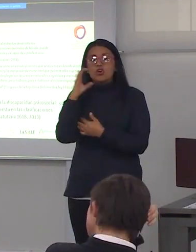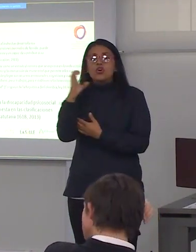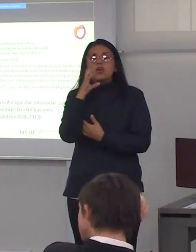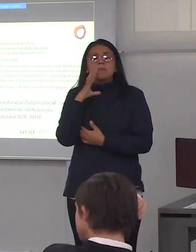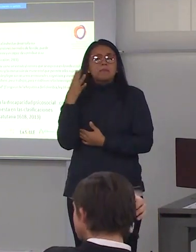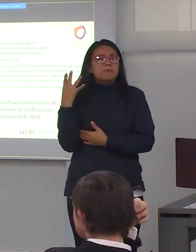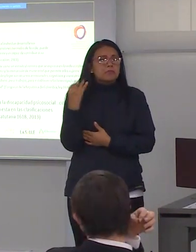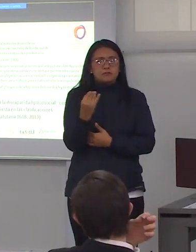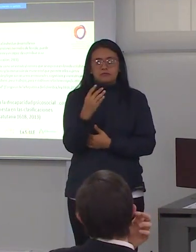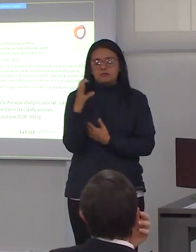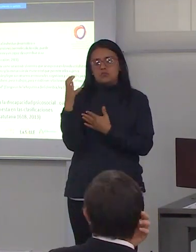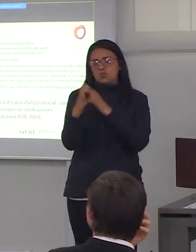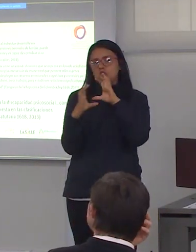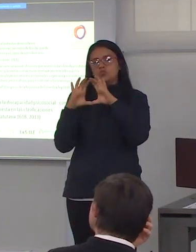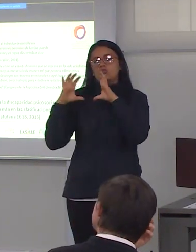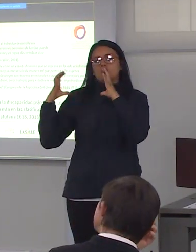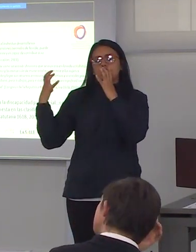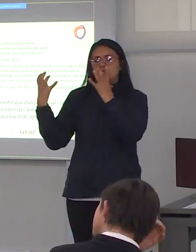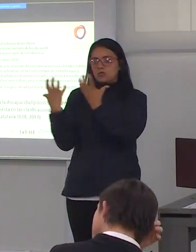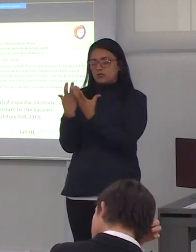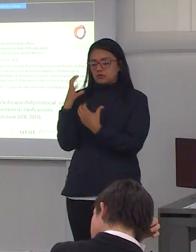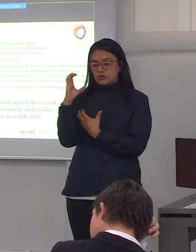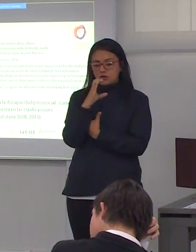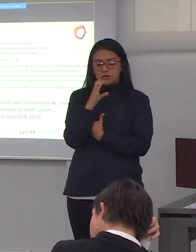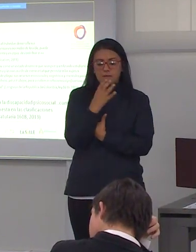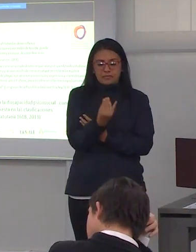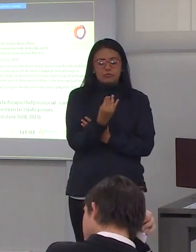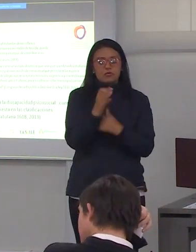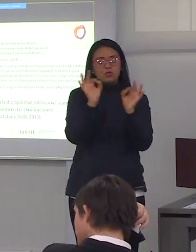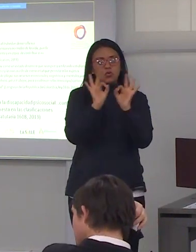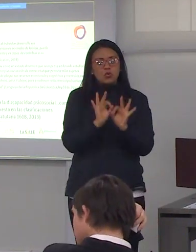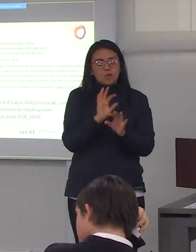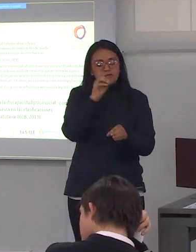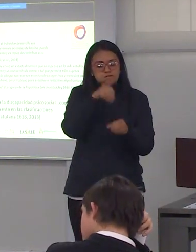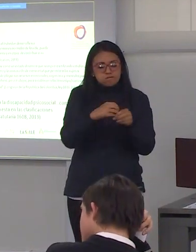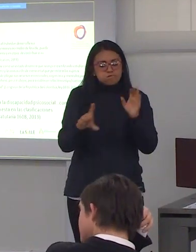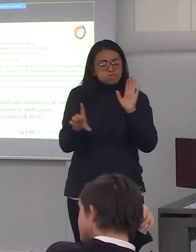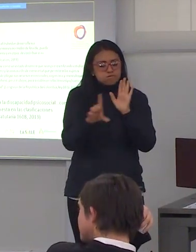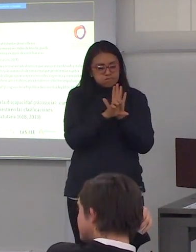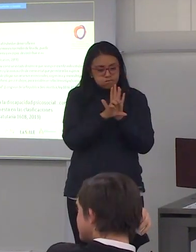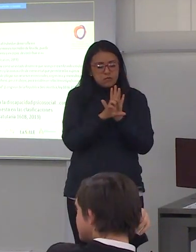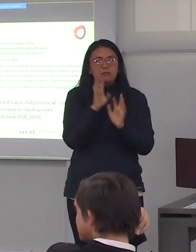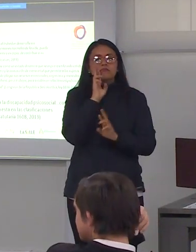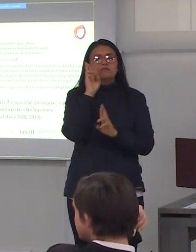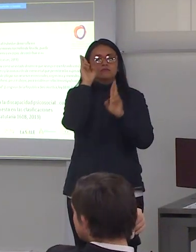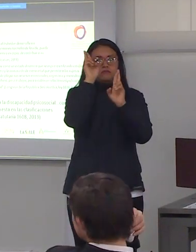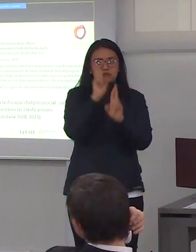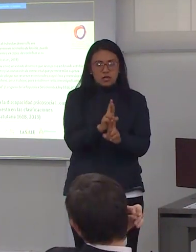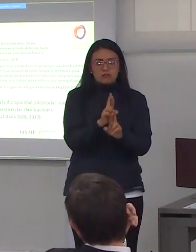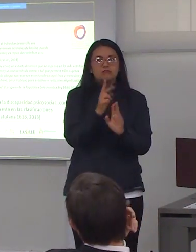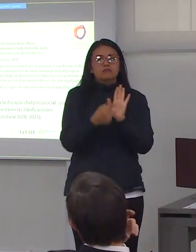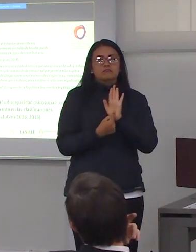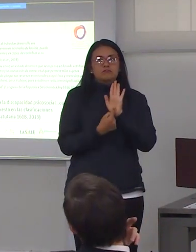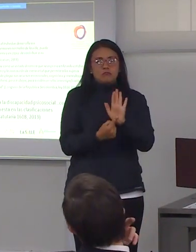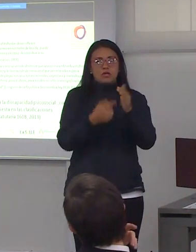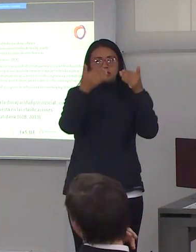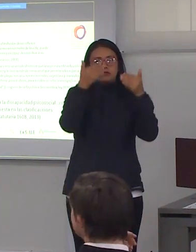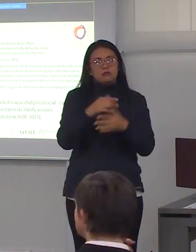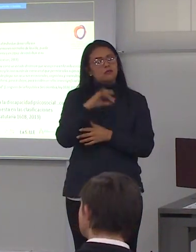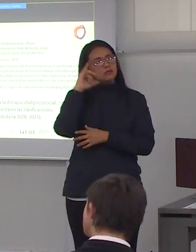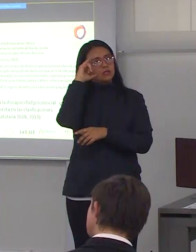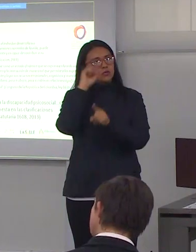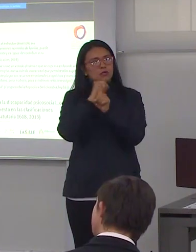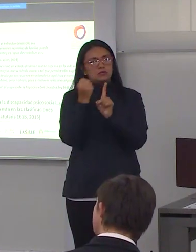el único país en el mundo que dentro de su ordenamiento tiene legalizado el reconocimiento y la visibilización de discapacidad